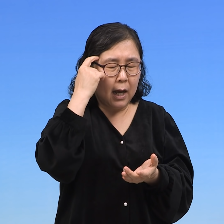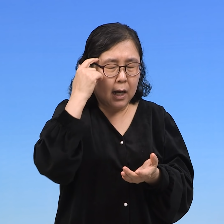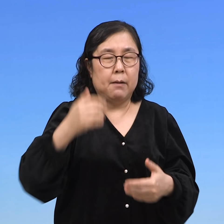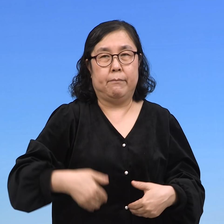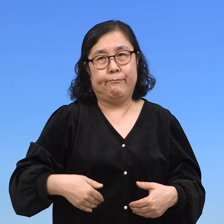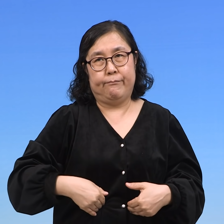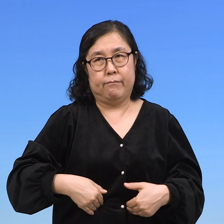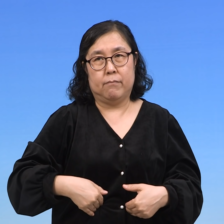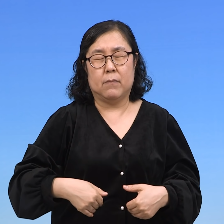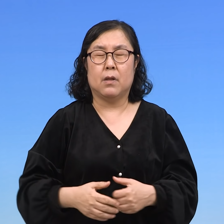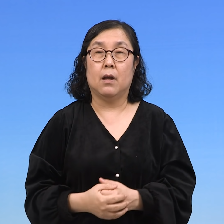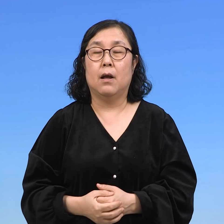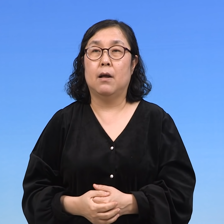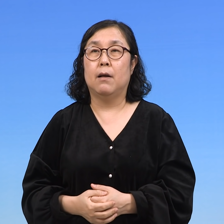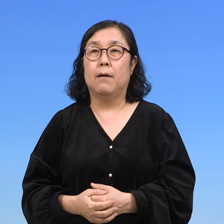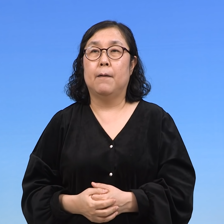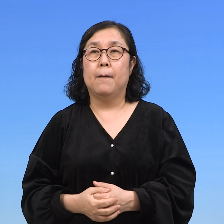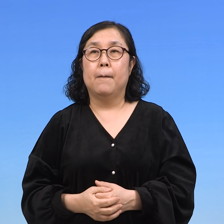지침이 됐다는 겁니다